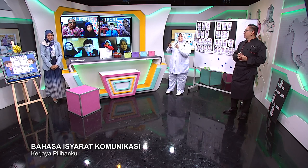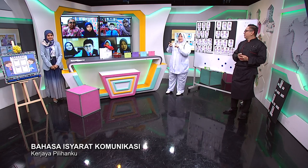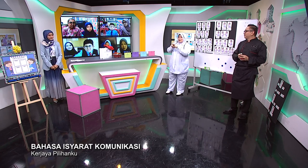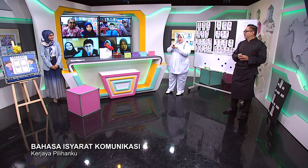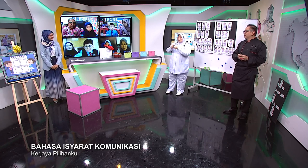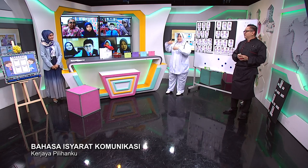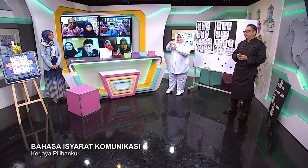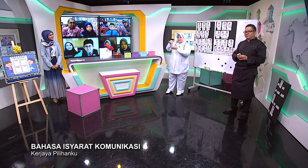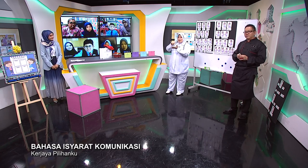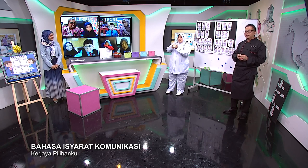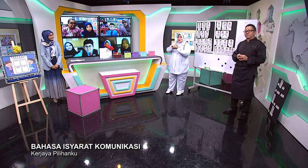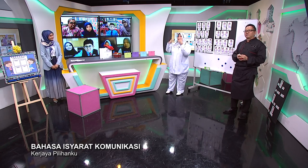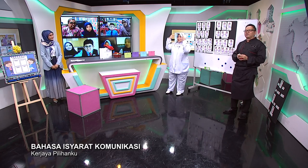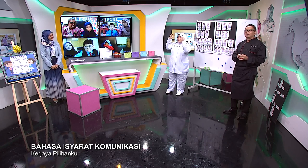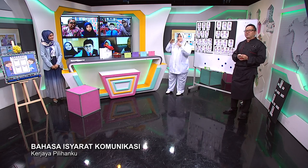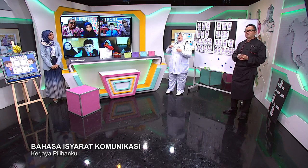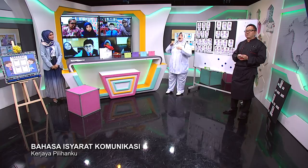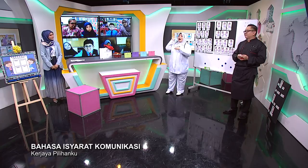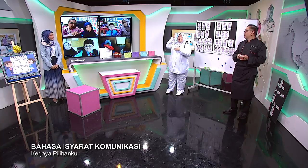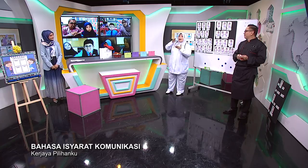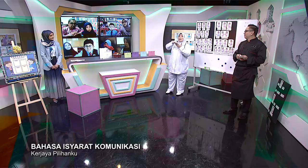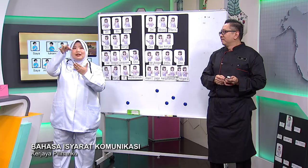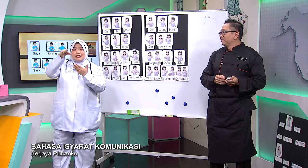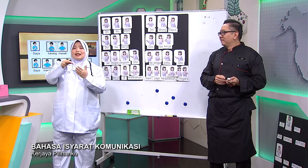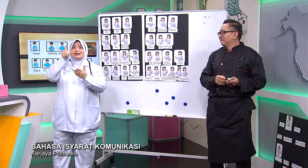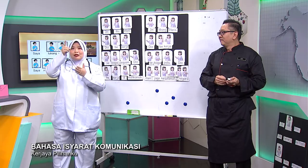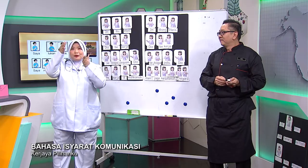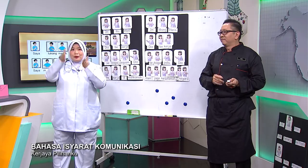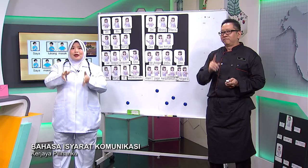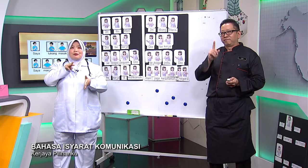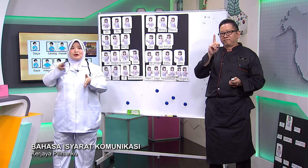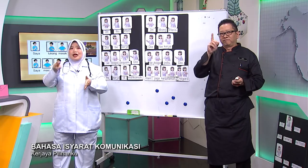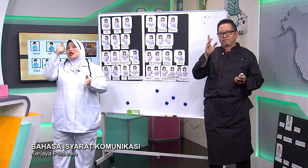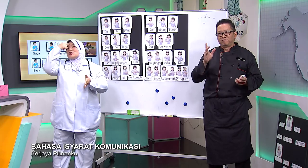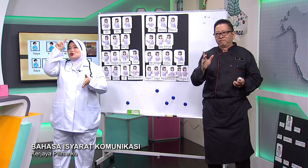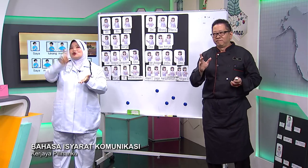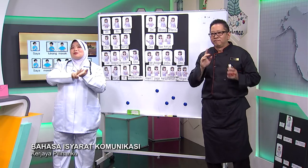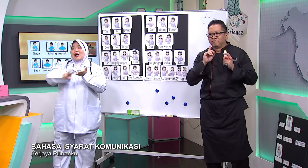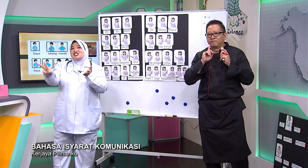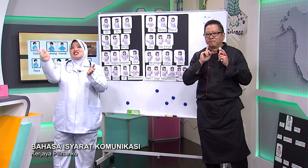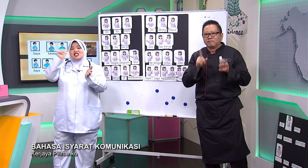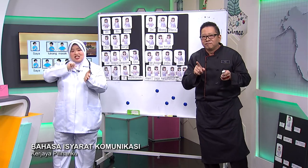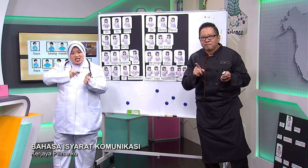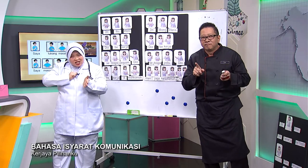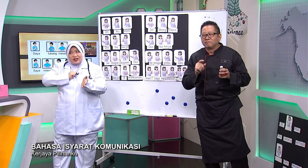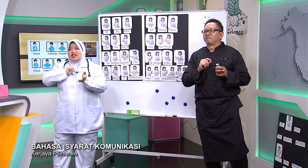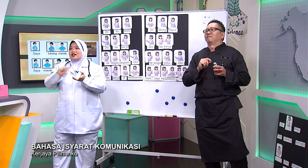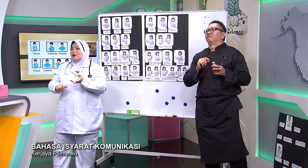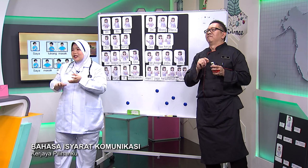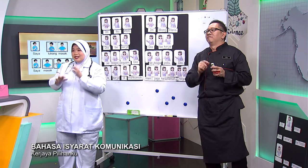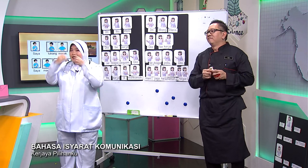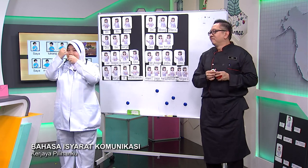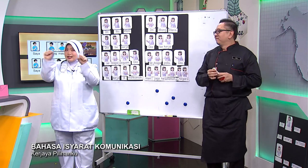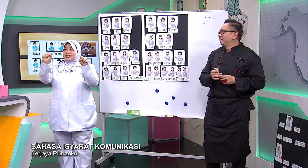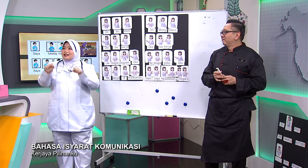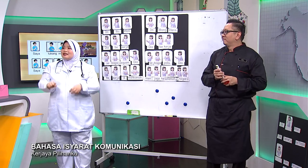ya. Sama-sama selepas itu cikgu akan pilih satu orang murid untuk baca sendiri.